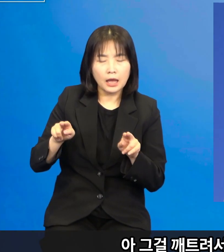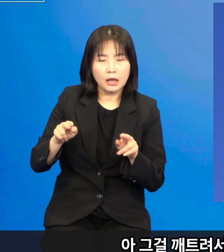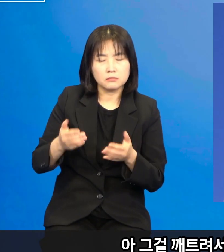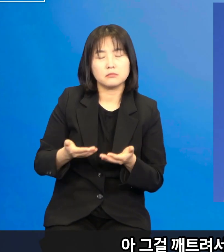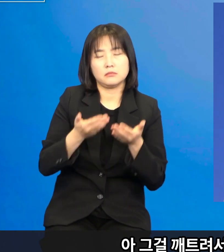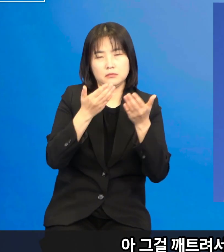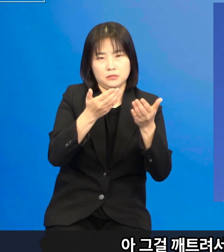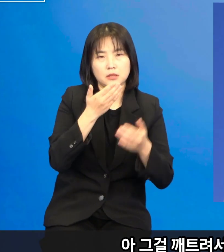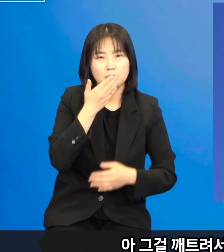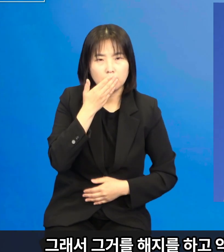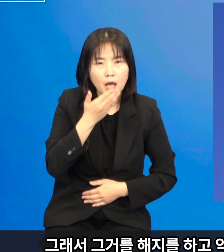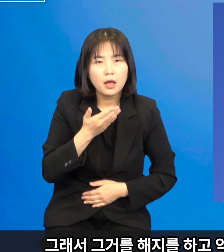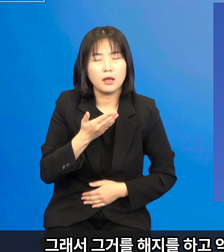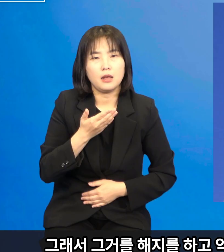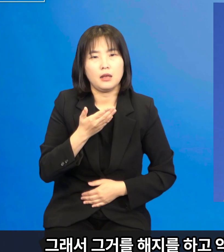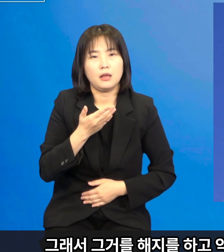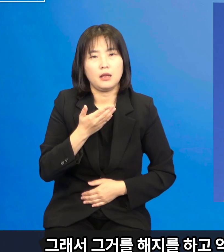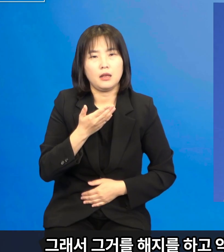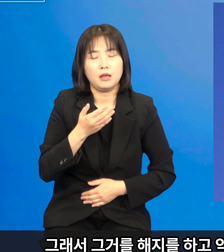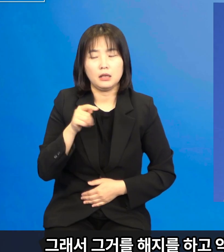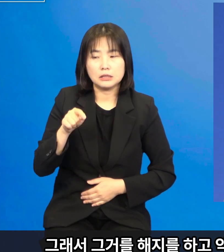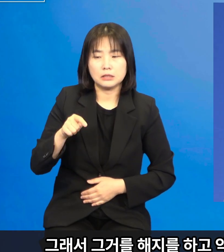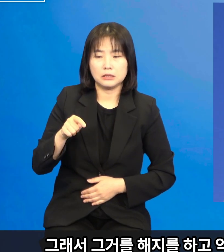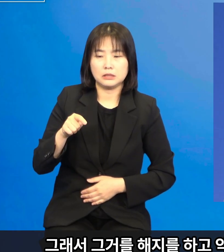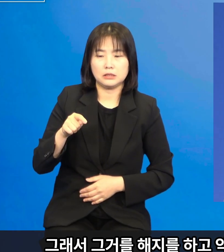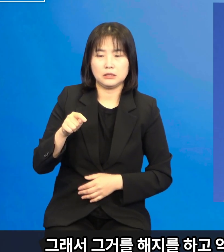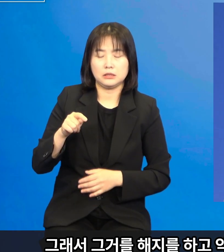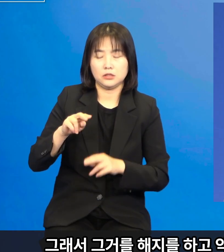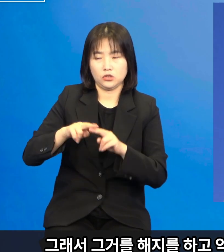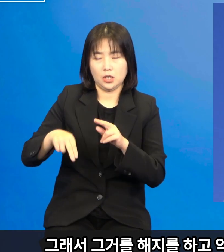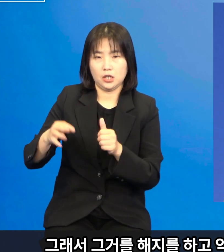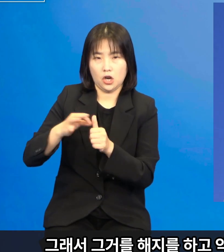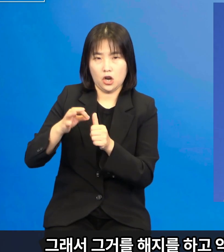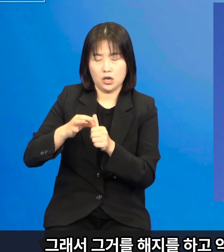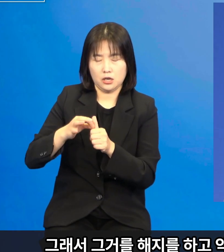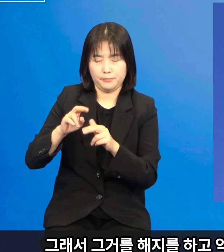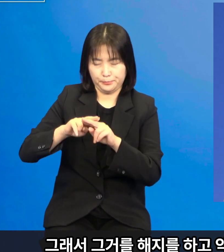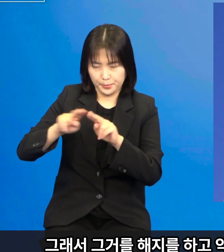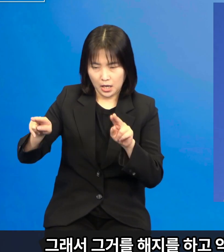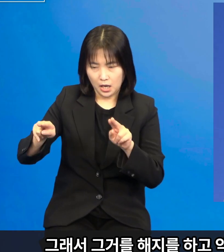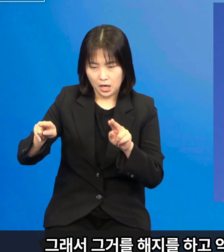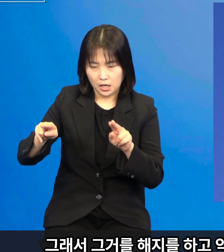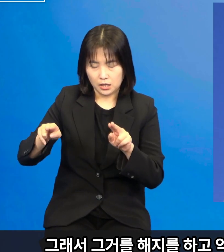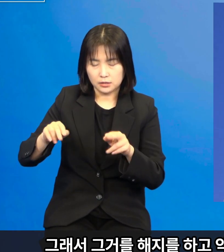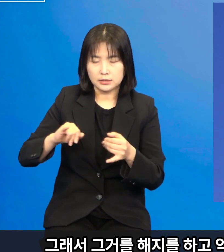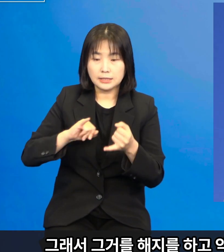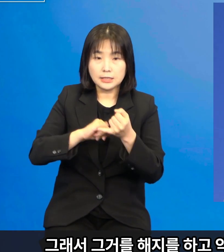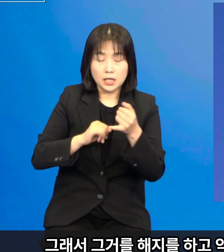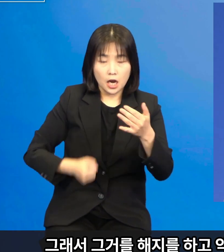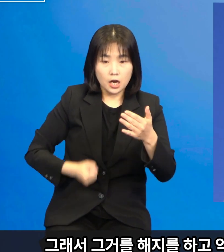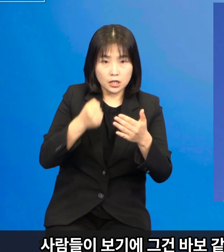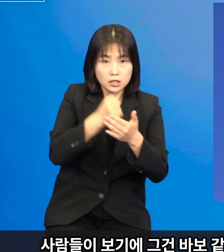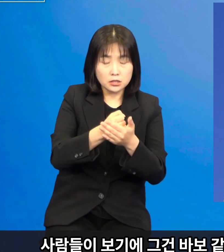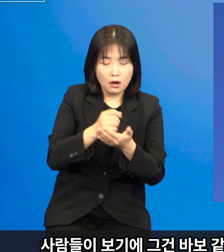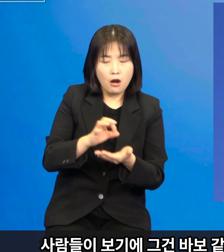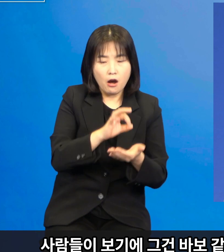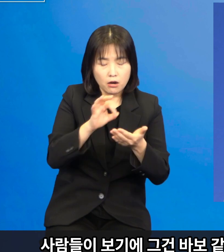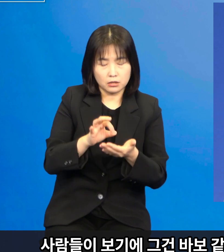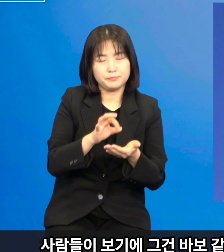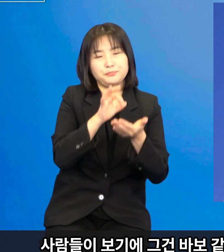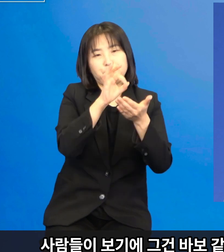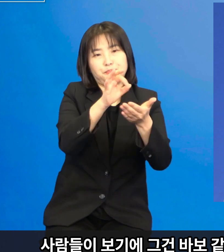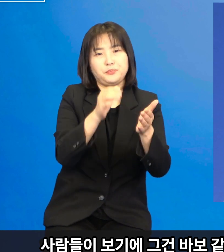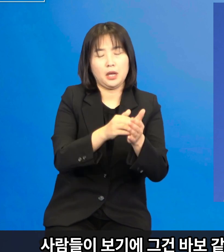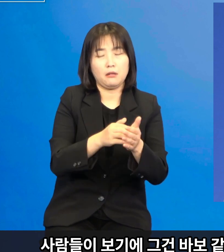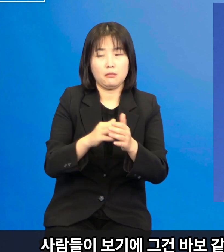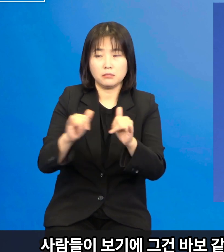드리면 되겠구나. 그래서 그거를 해지를 하고 약정한 금액을 주님께 드렸어요. 사람들이 보기에 그건